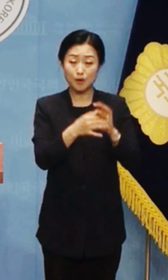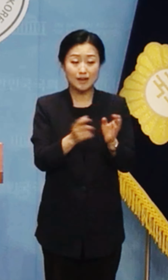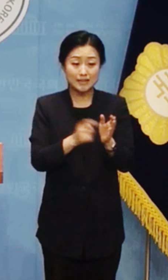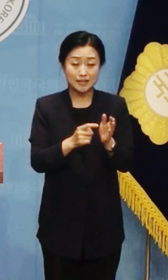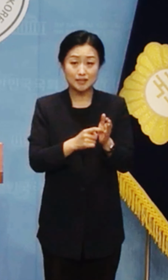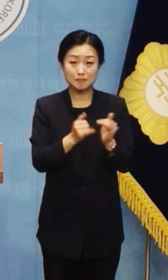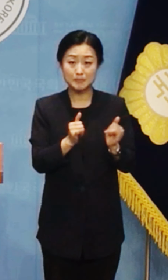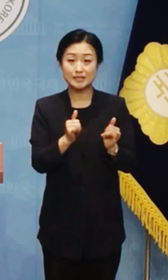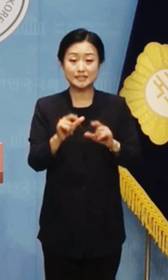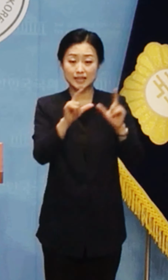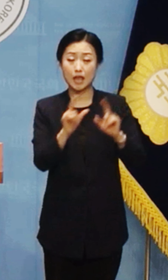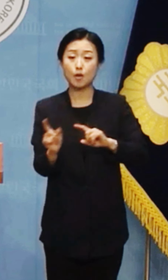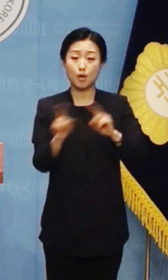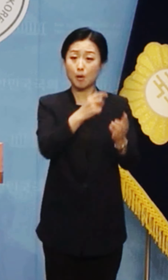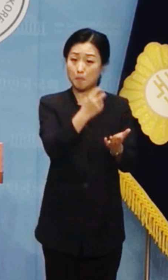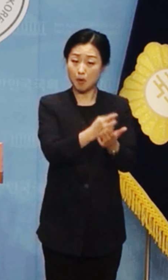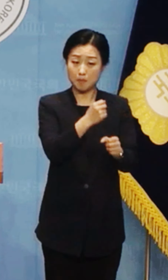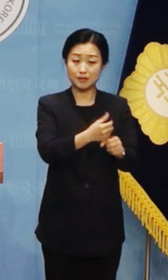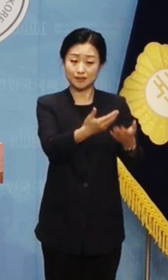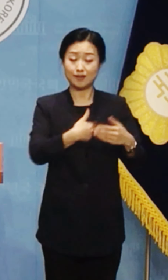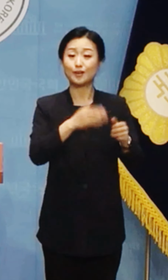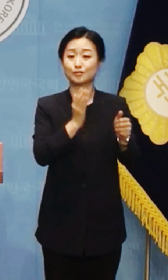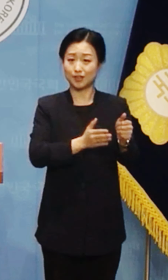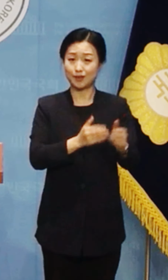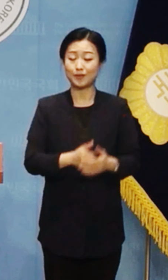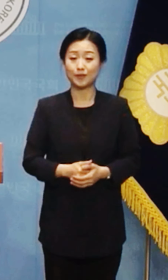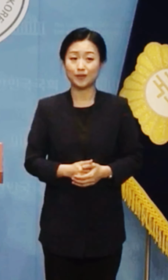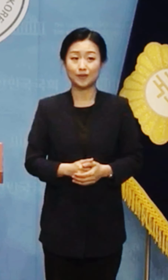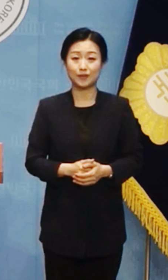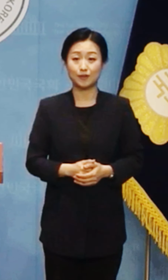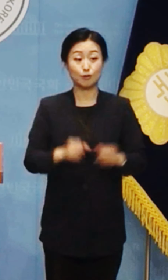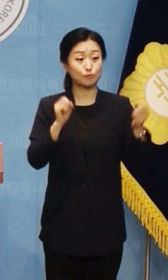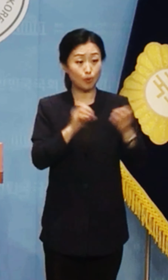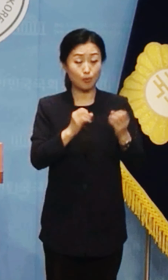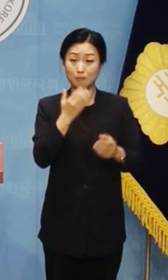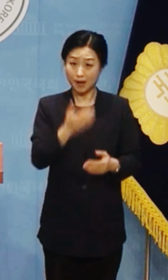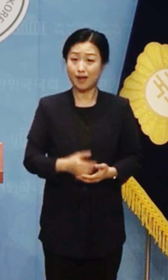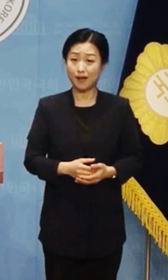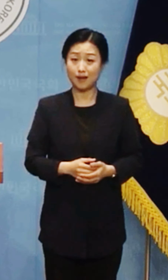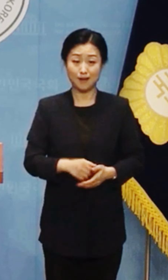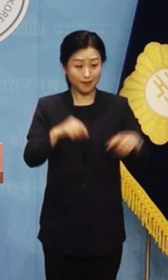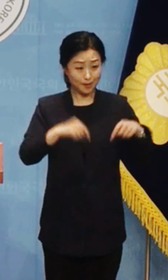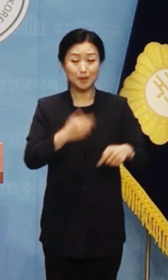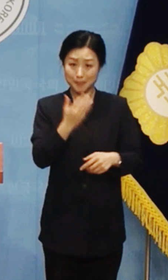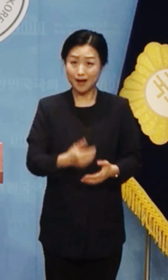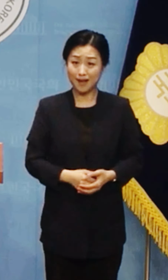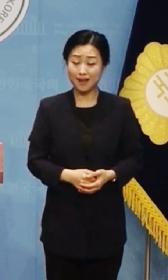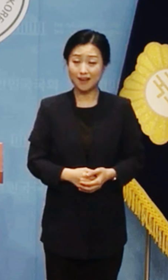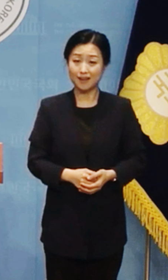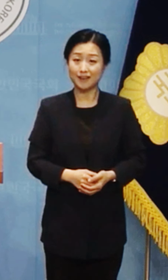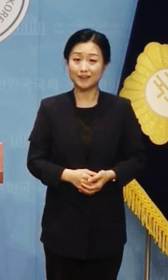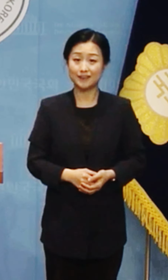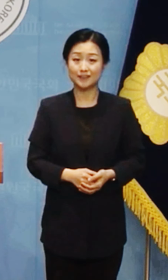민생 회복 방안을 담은 법안을 발휘하세요 그래야 토론이 되고 타협도 시도하지